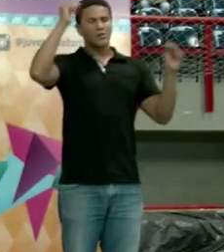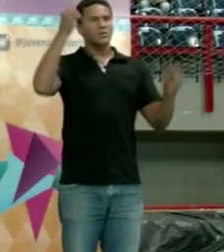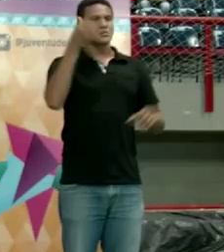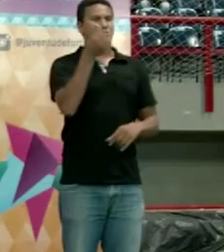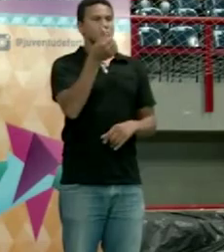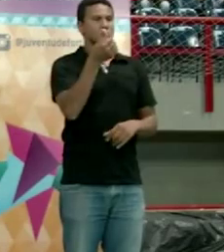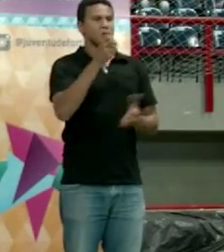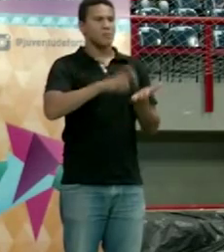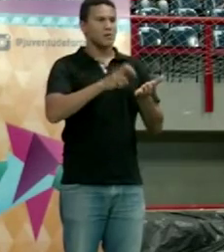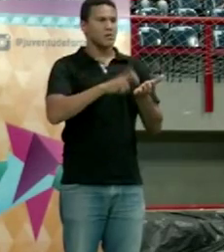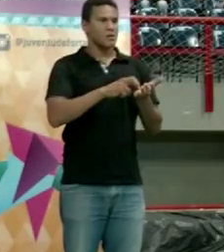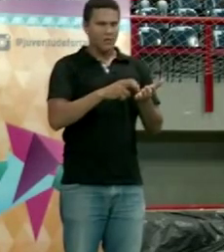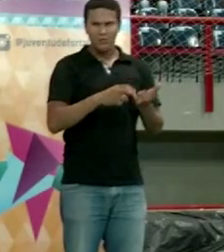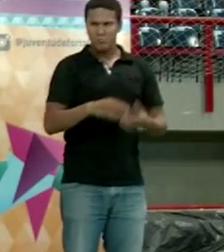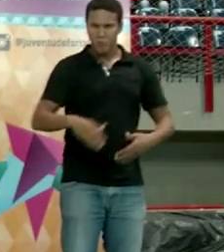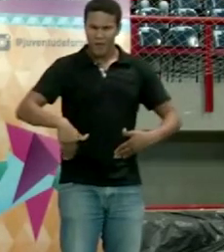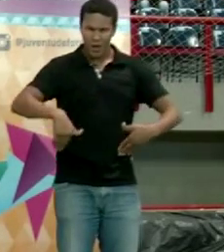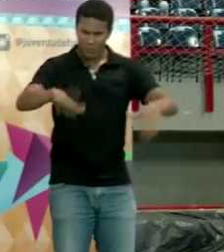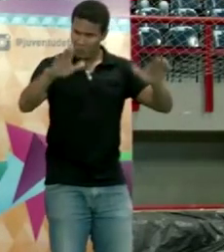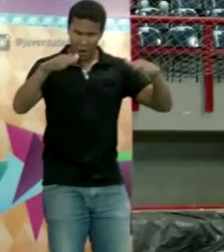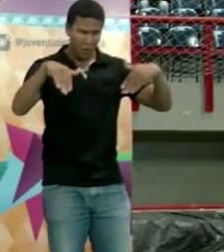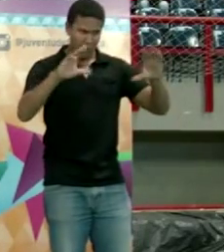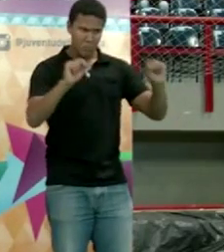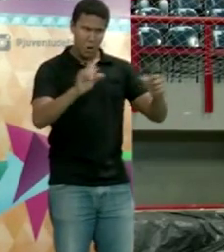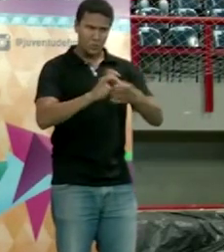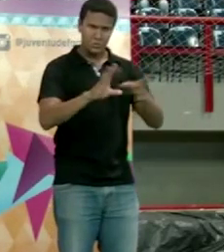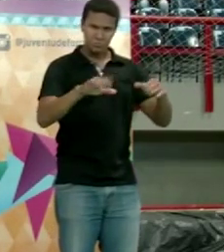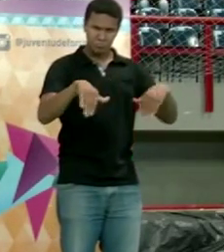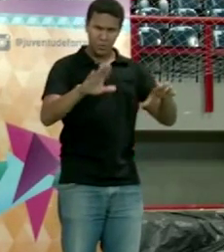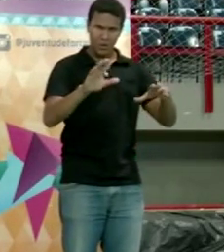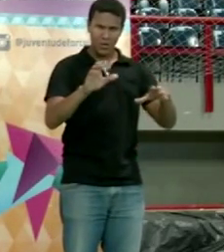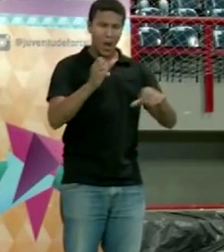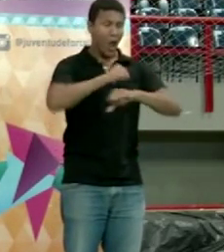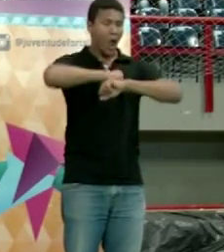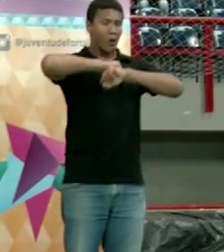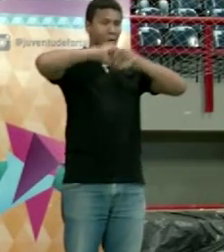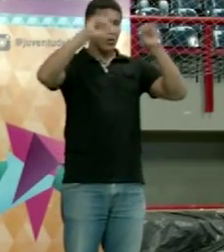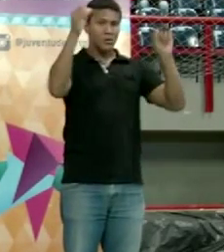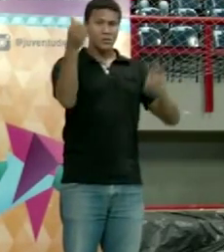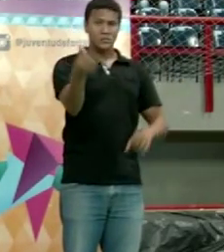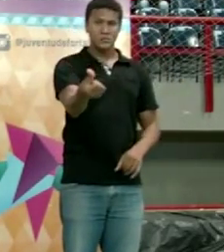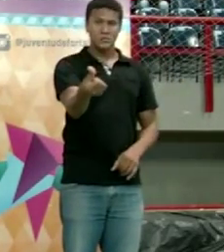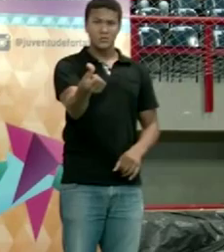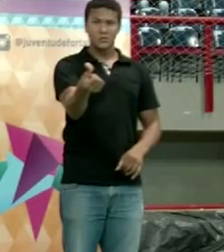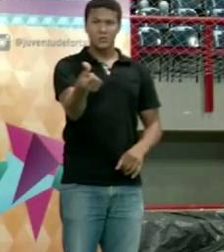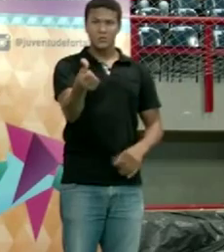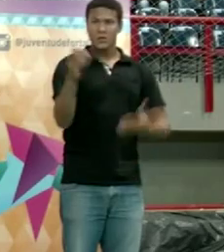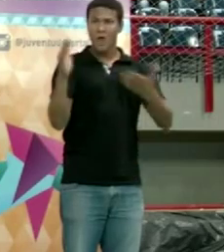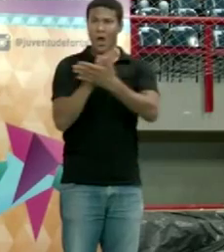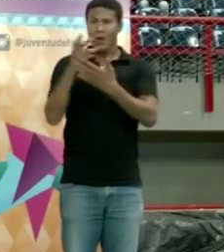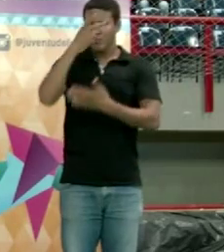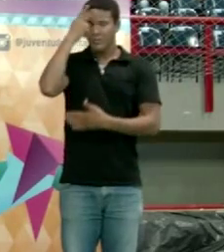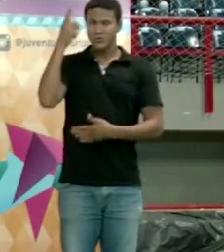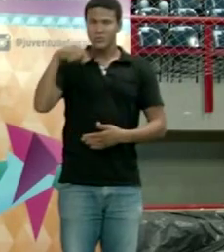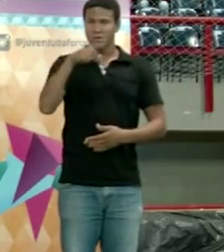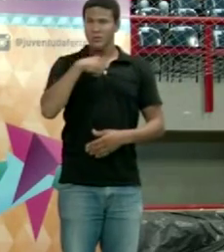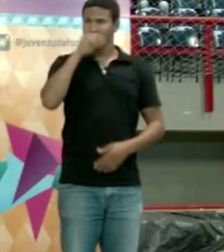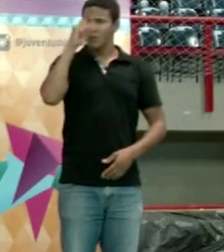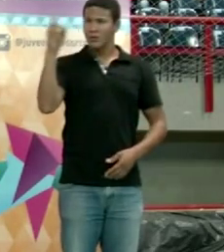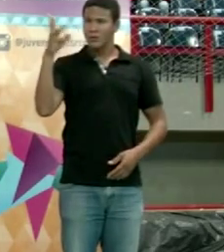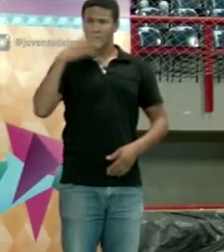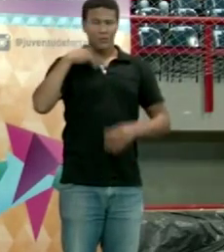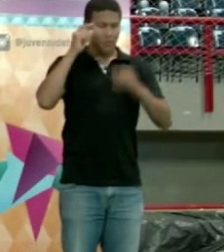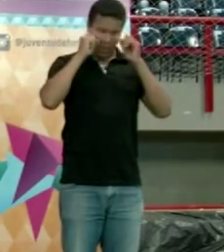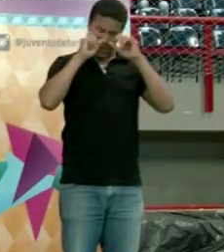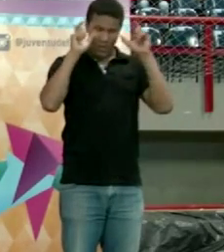embora. Acordou, não, acordou. Aqui há quem nem dormiu, mas é